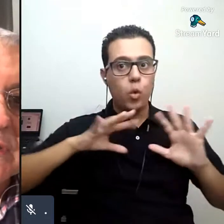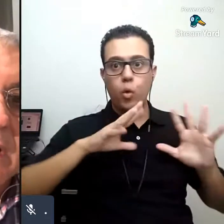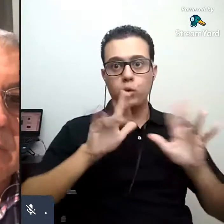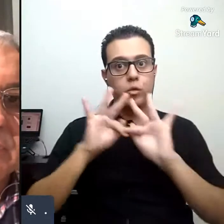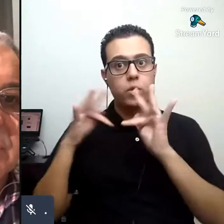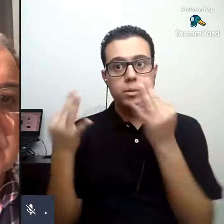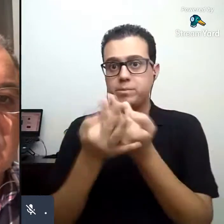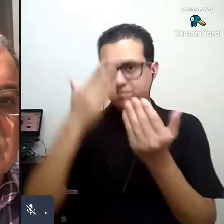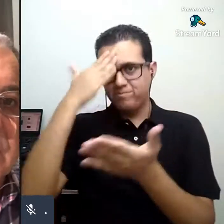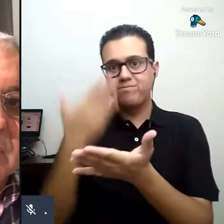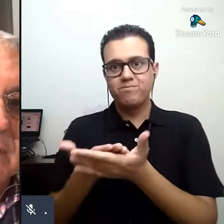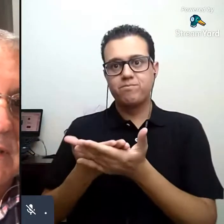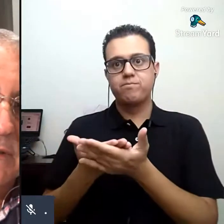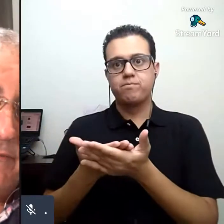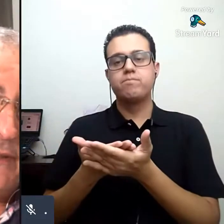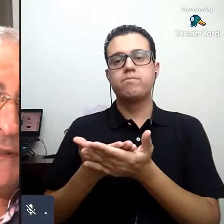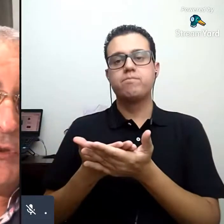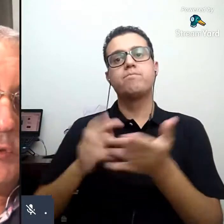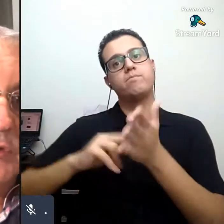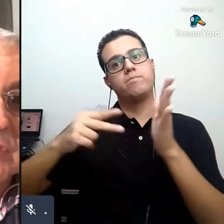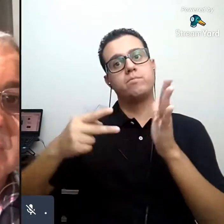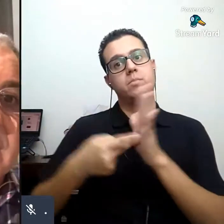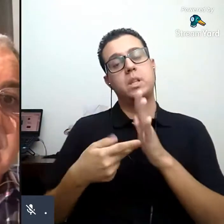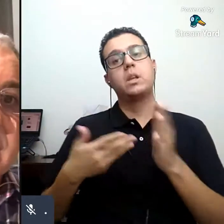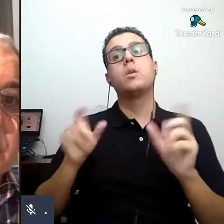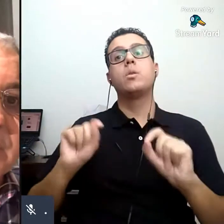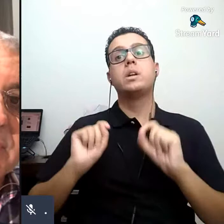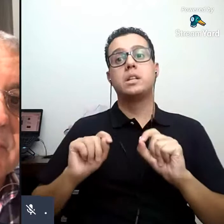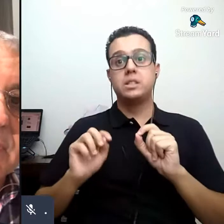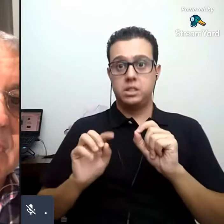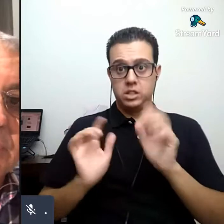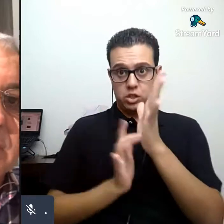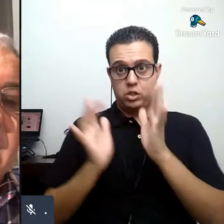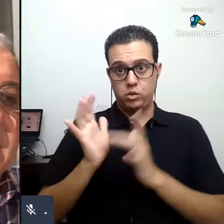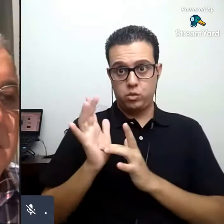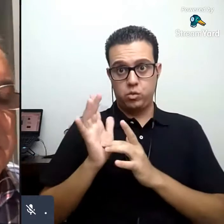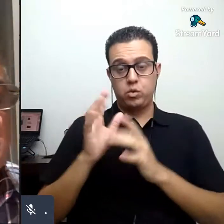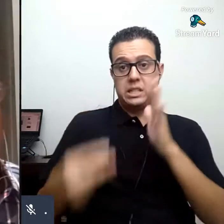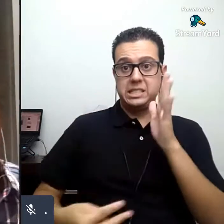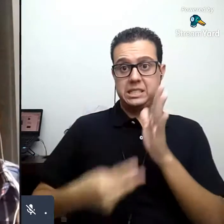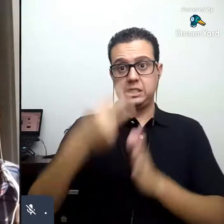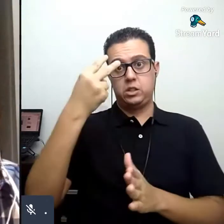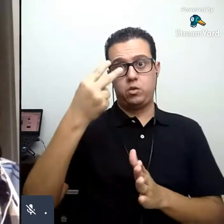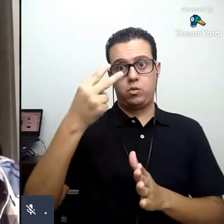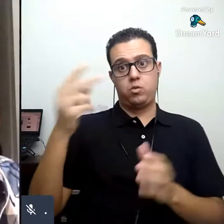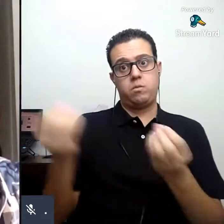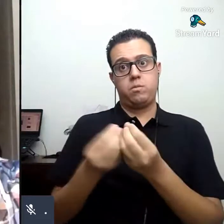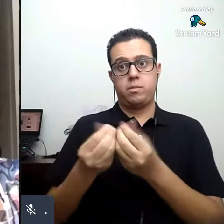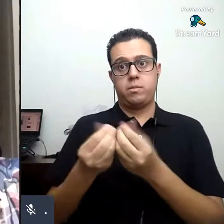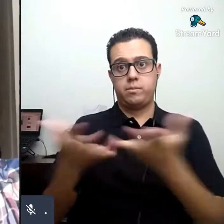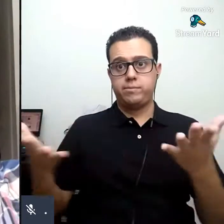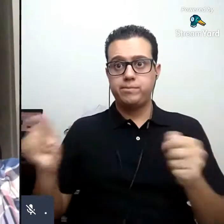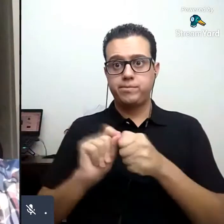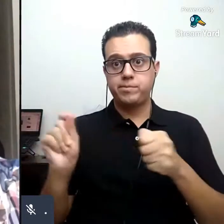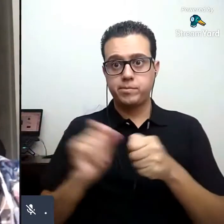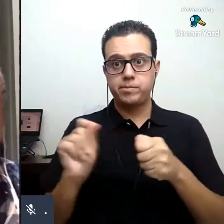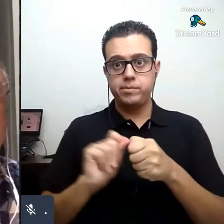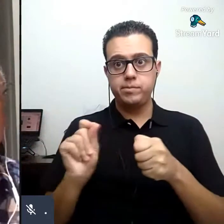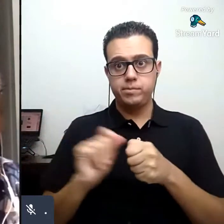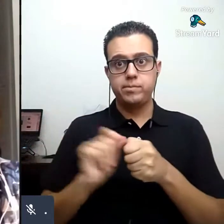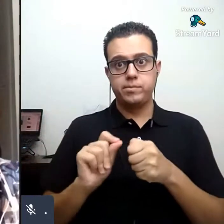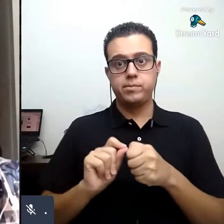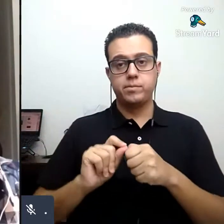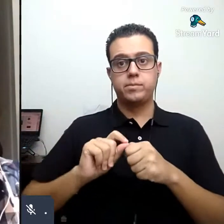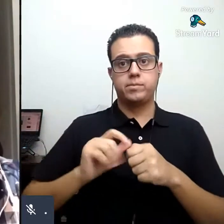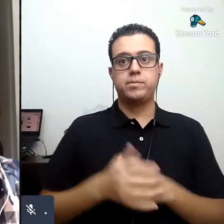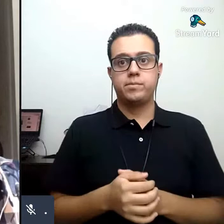segundo sinal que fez Jesus depois de vir da Judéia para a Galiléia.